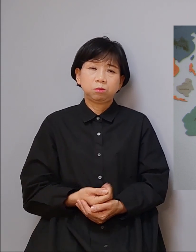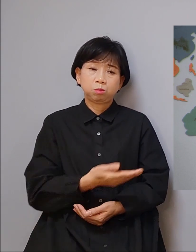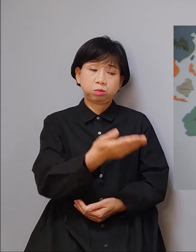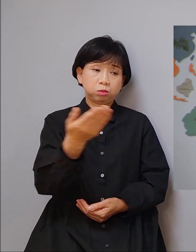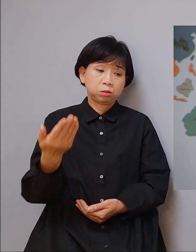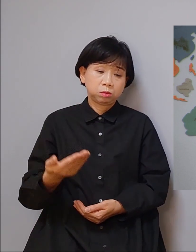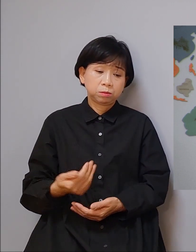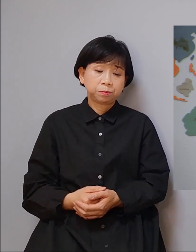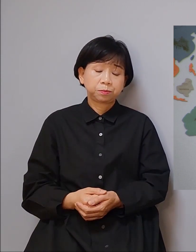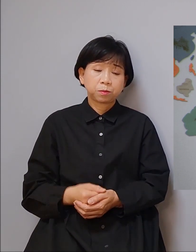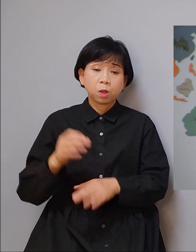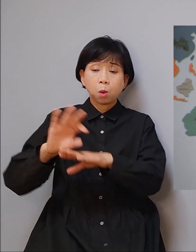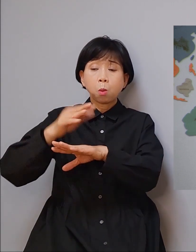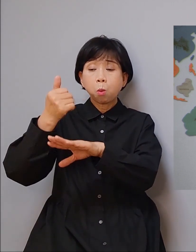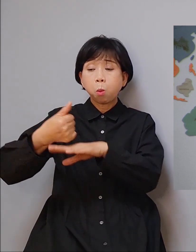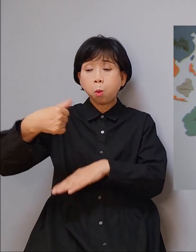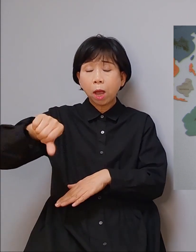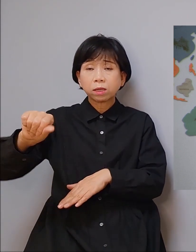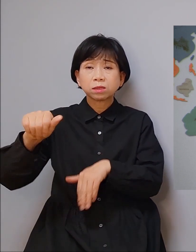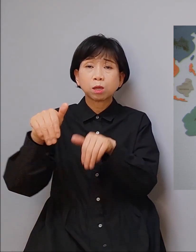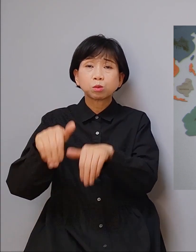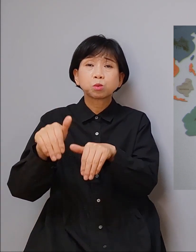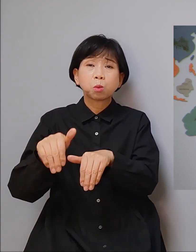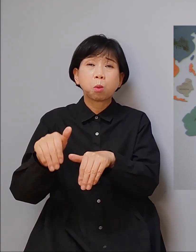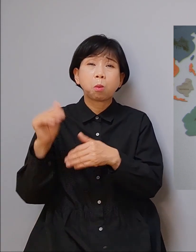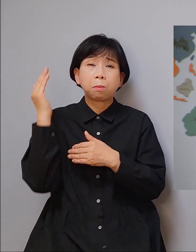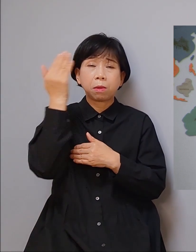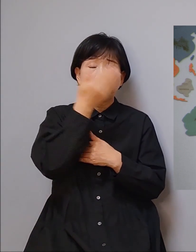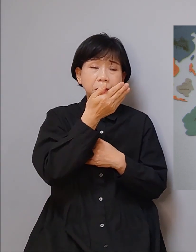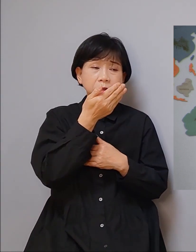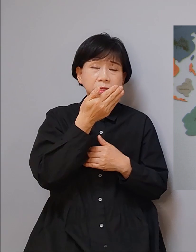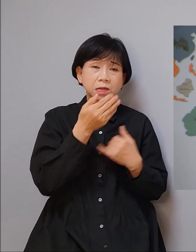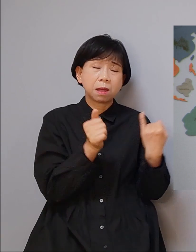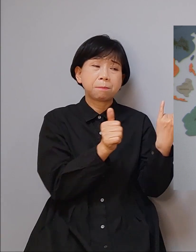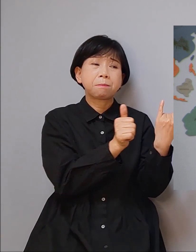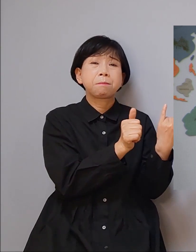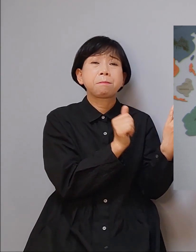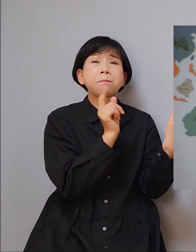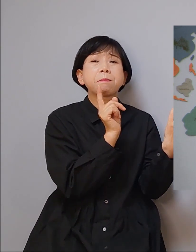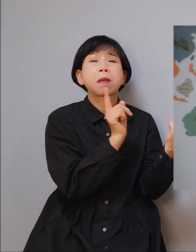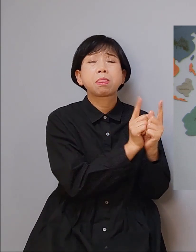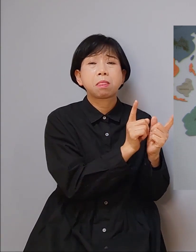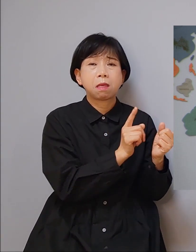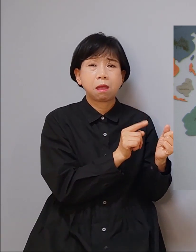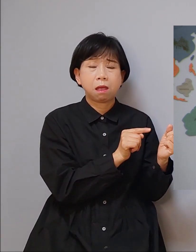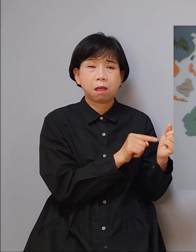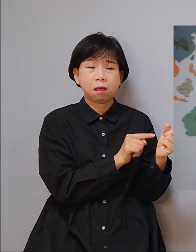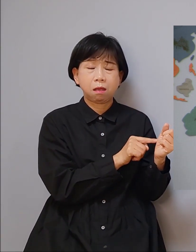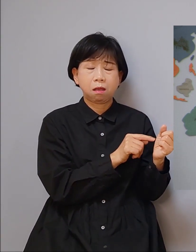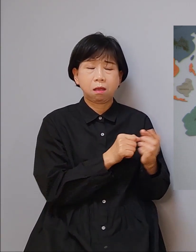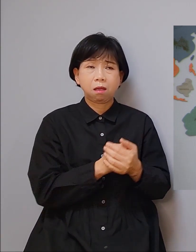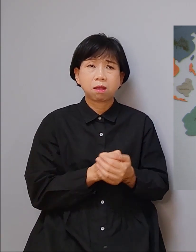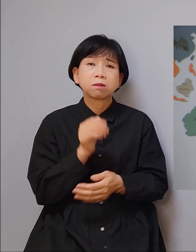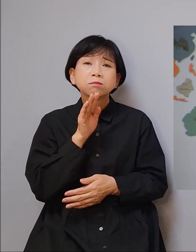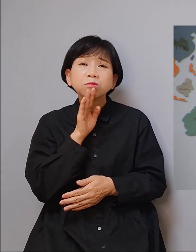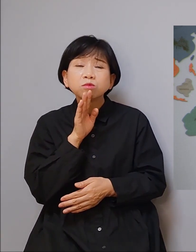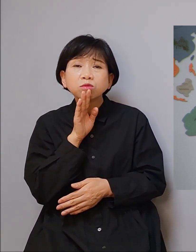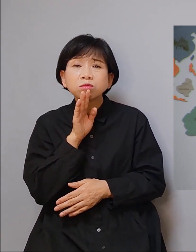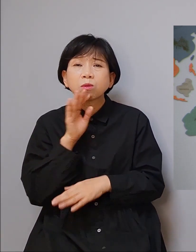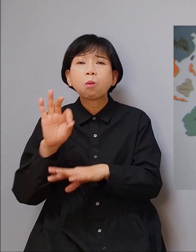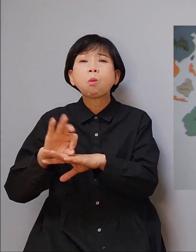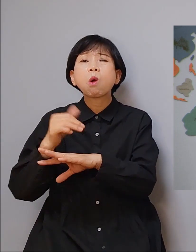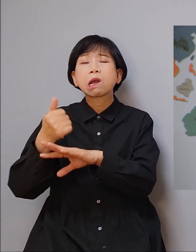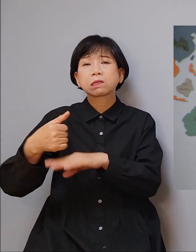성도 여러분, 우리의 상황이 변하는 것은 시간 문제라는 겁니다. 누가 봐도 참